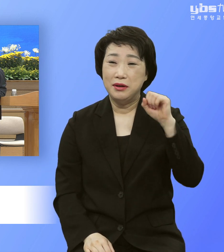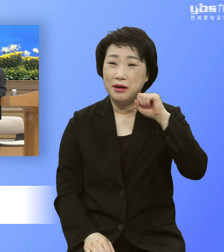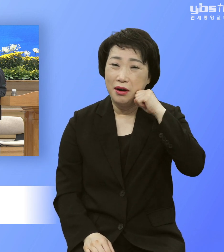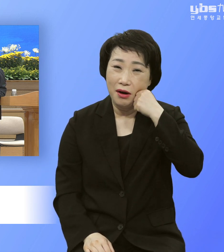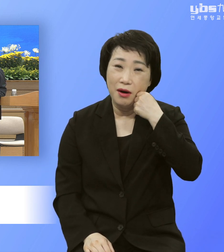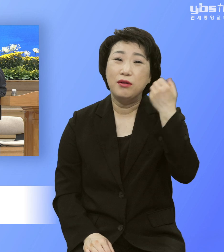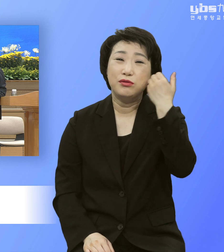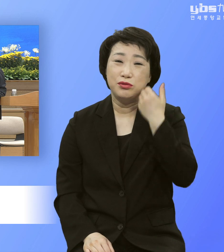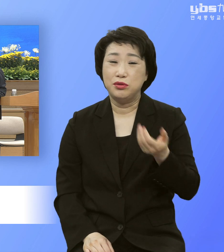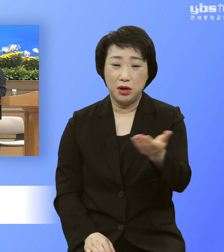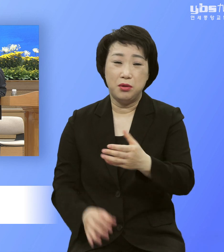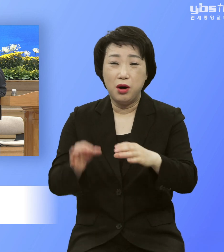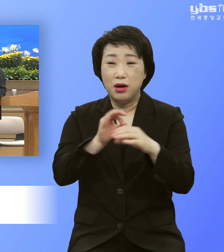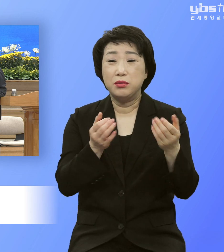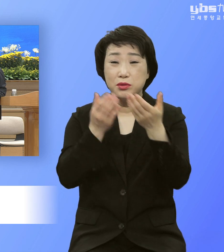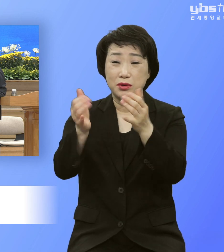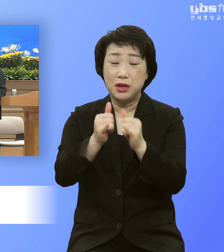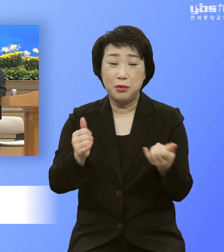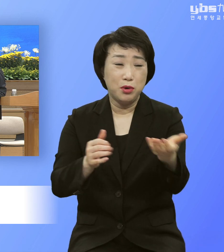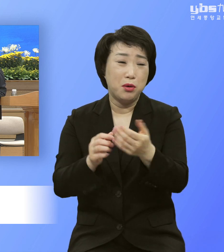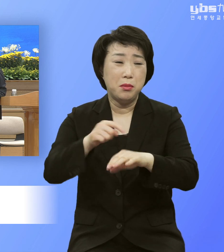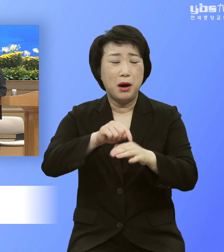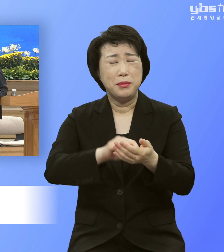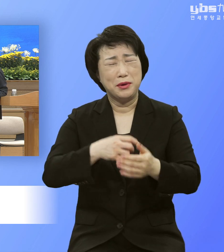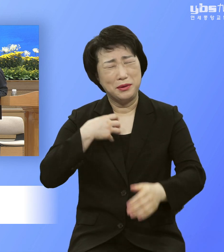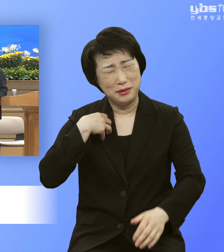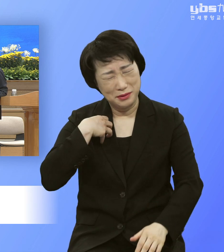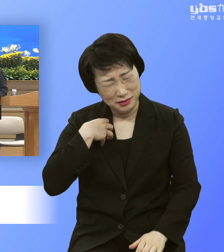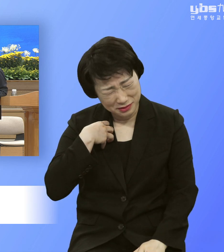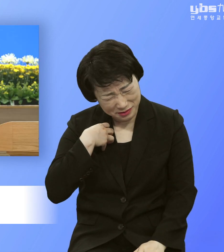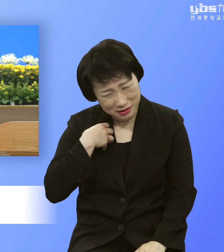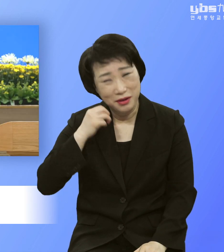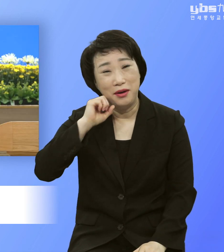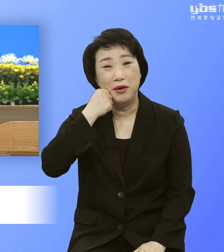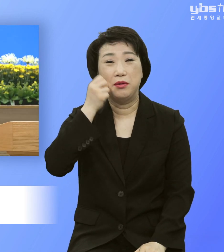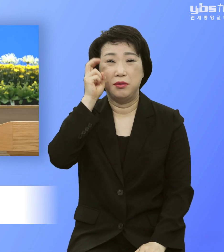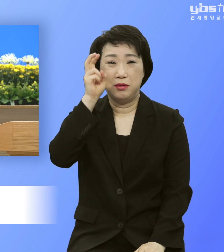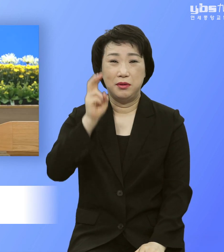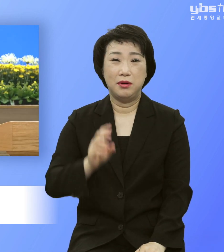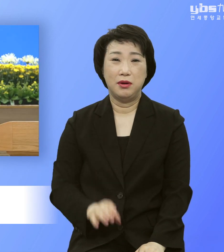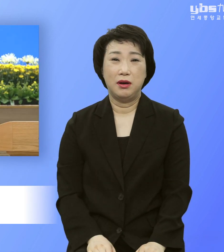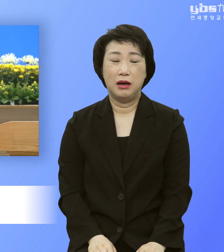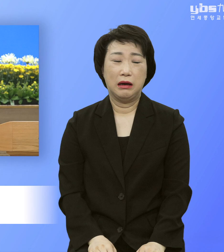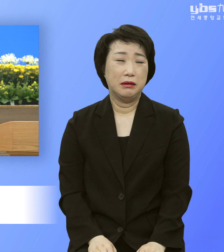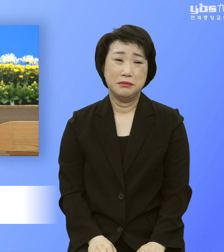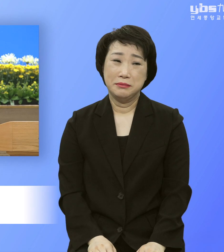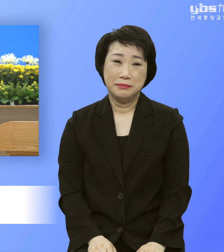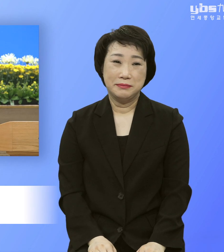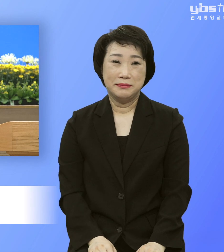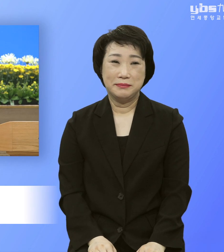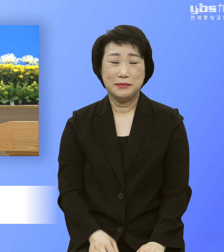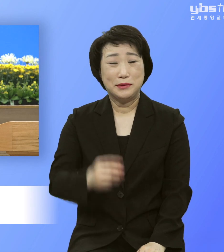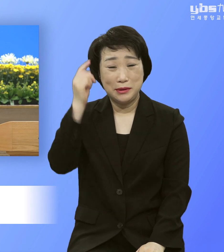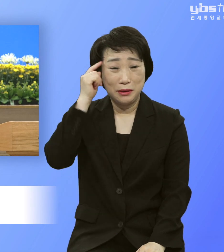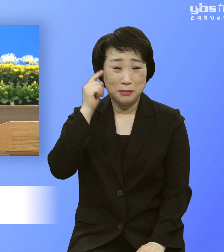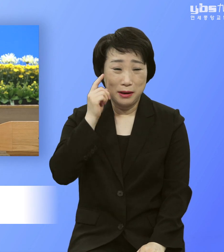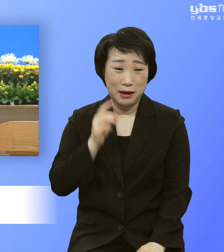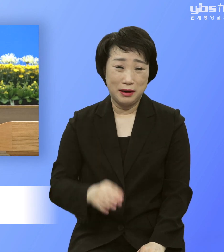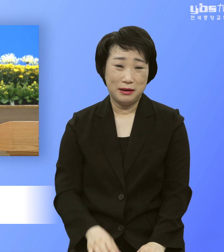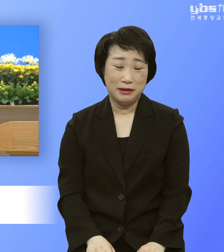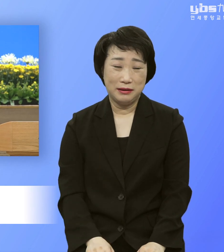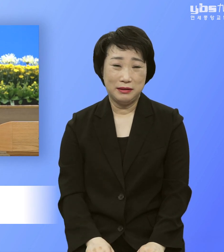힘들었느냐? 헌금 오신 분들이 얼마나 힘들었겠어요. 얼마나 힘들었겠어요, 생각해보세요.